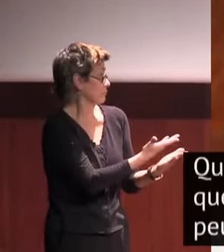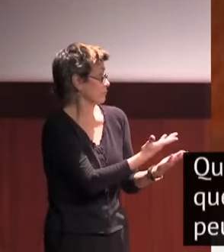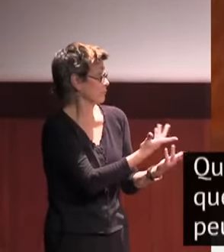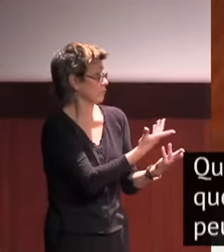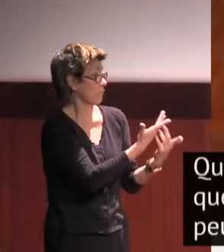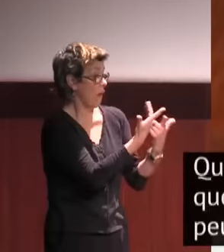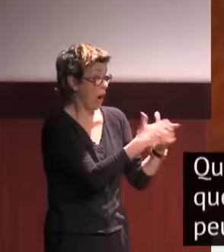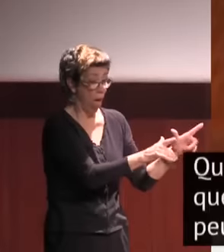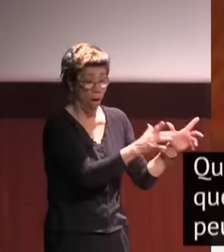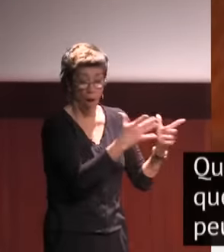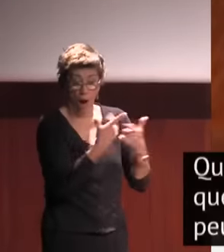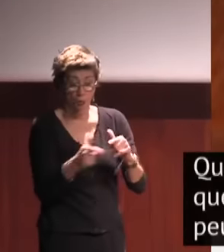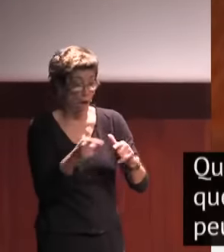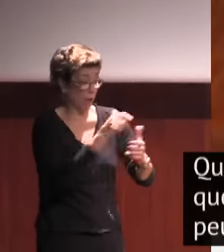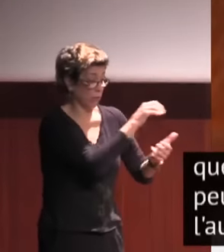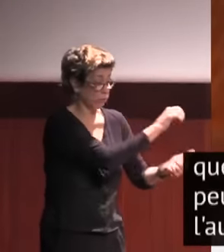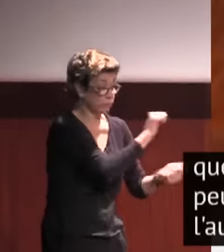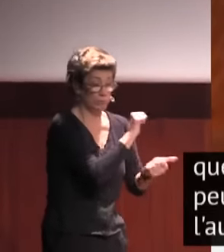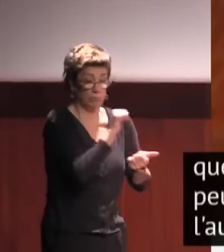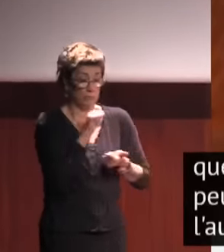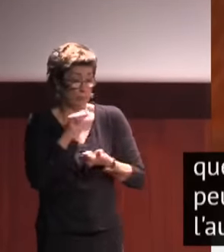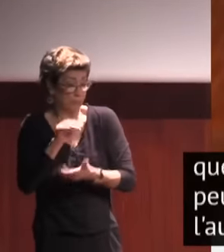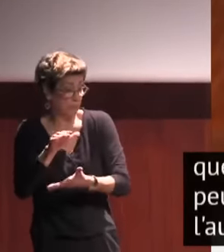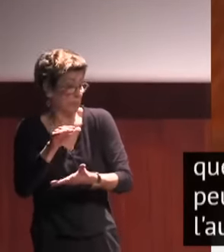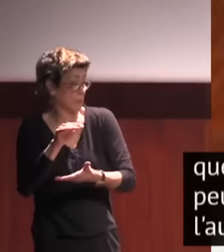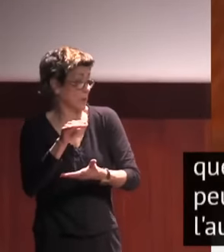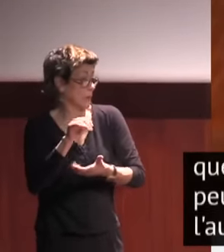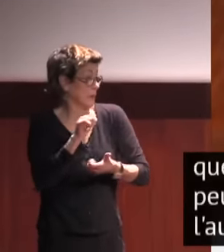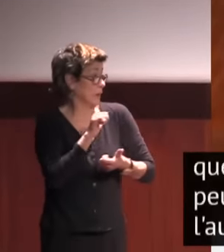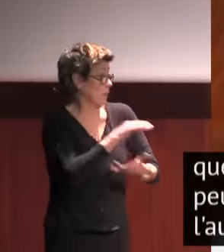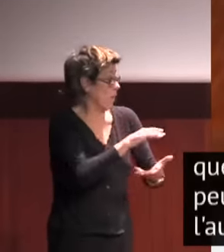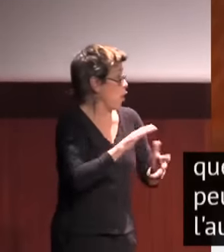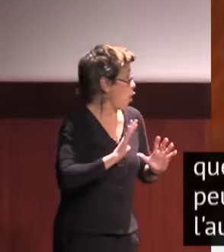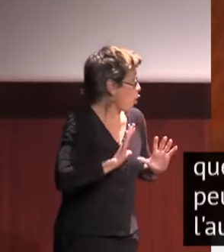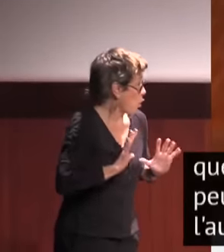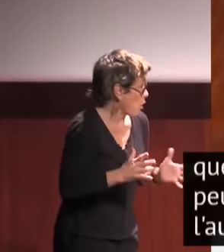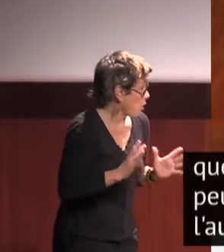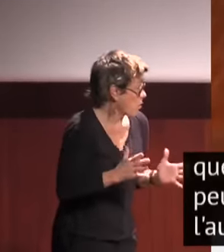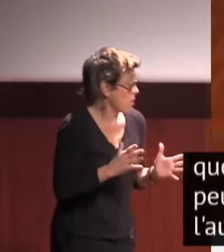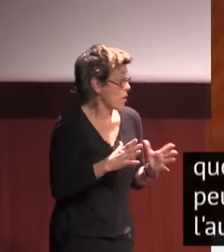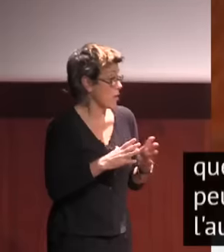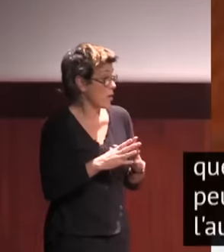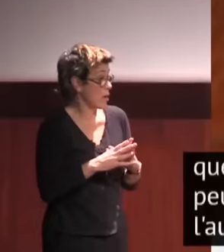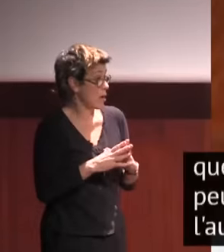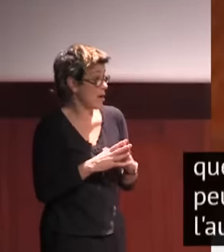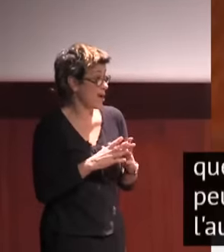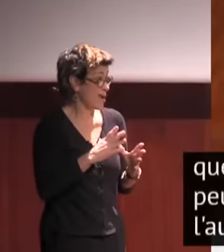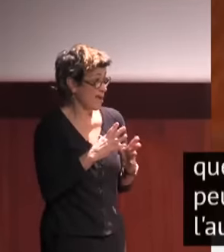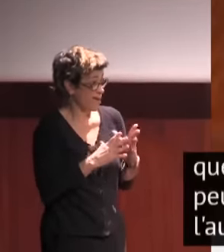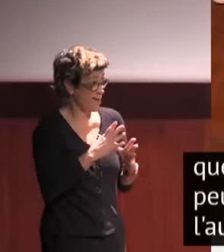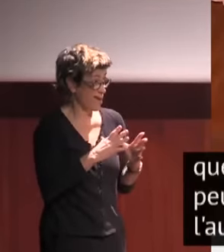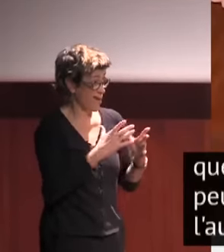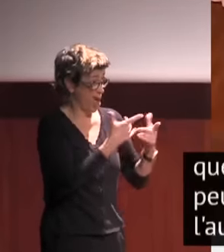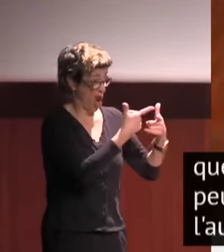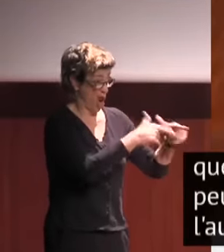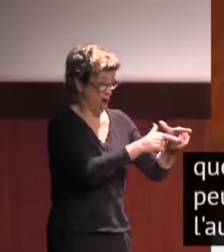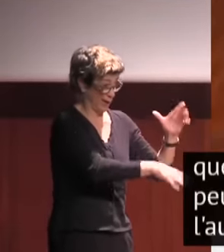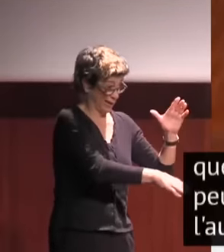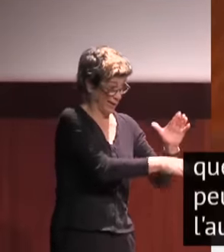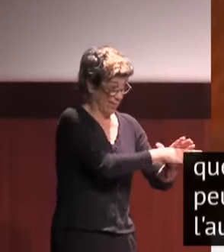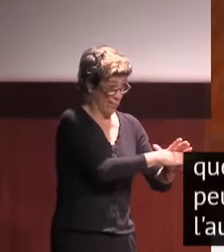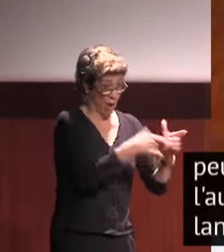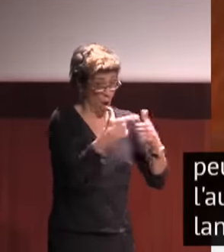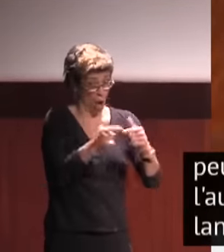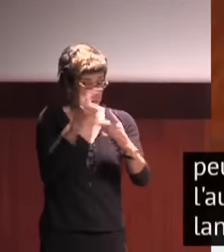d'une langue à l'autre, quel choix on fait sur est-ce qu'on va s'adapter à la langue d'arrivée,